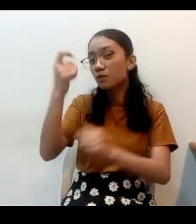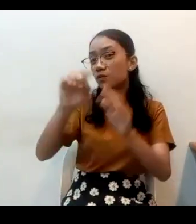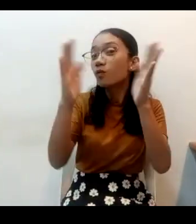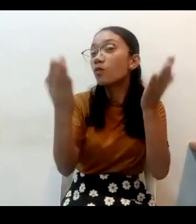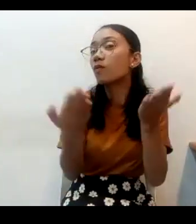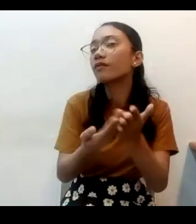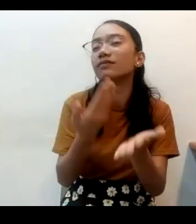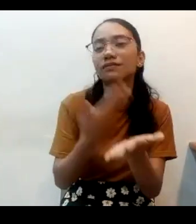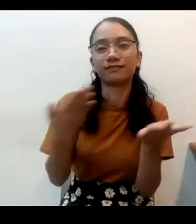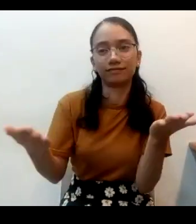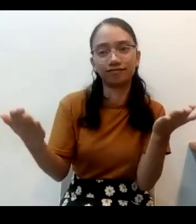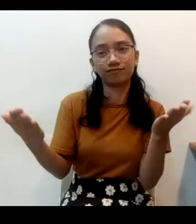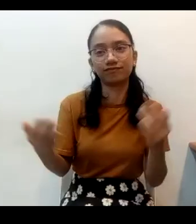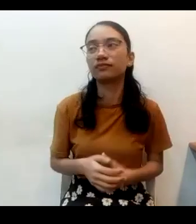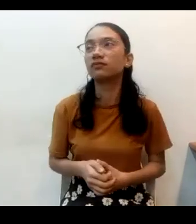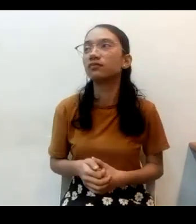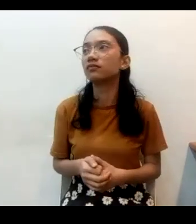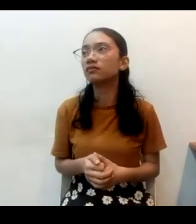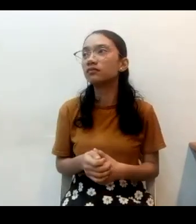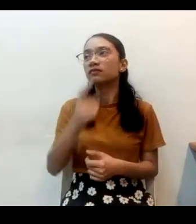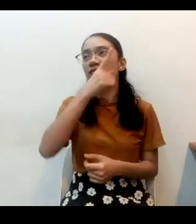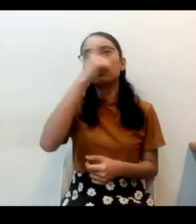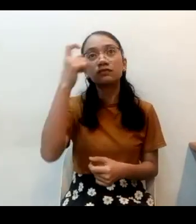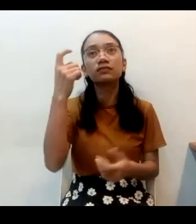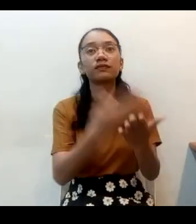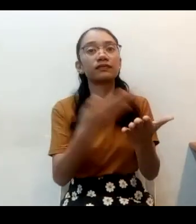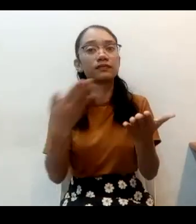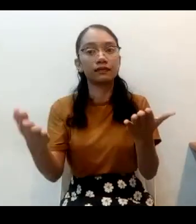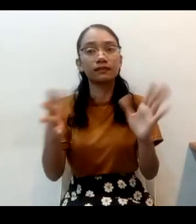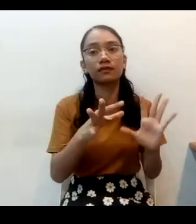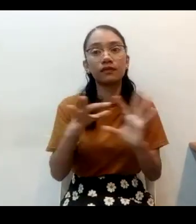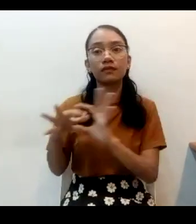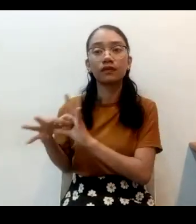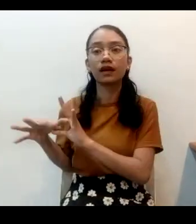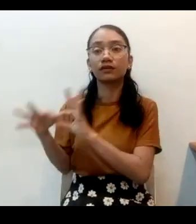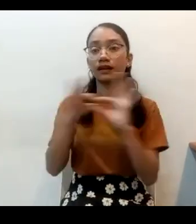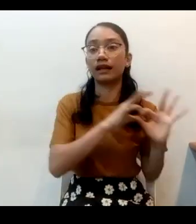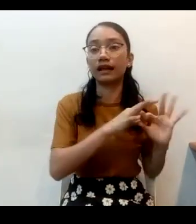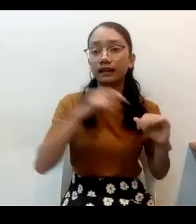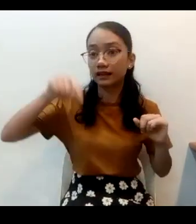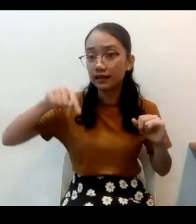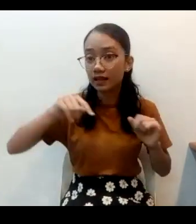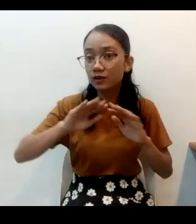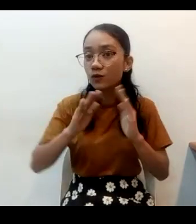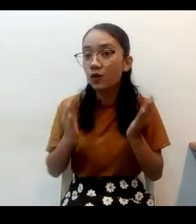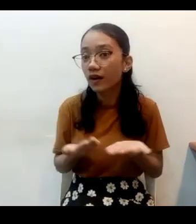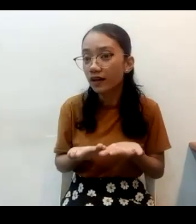natukso dahil po sa makasanlibutang bagay. Because of the things belonging to this world, they committed sin and they